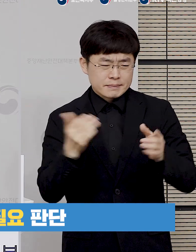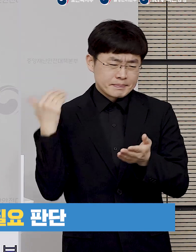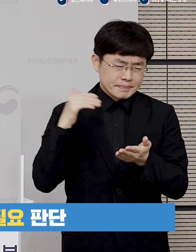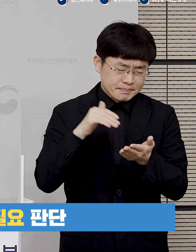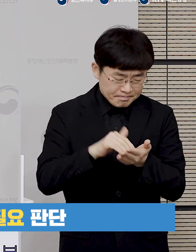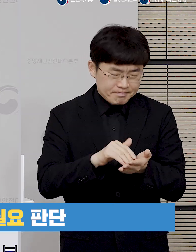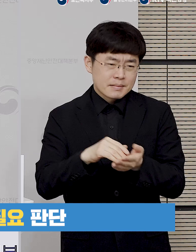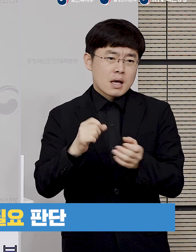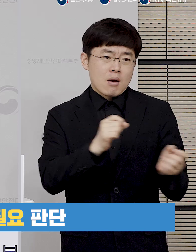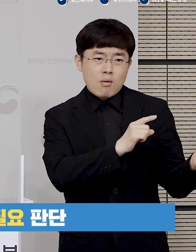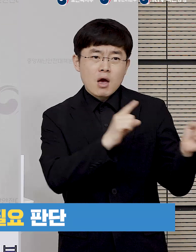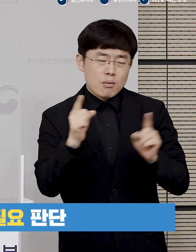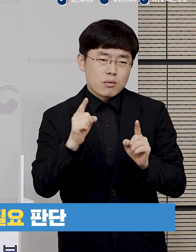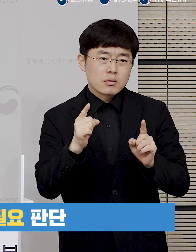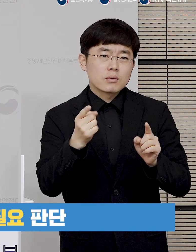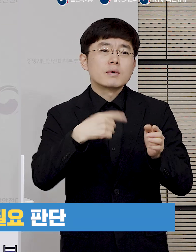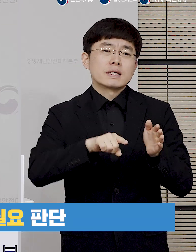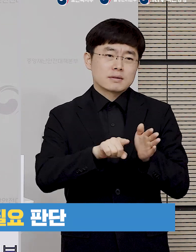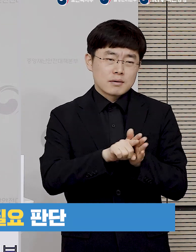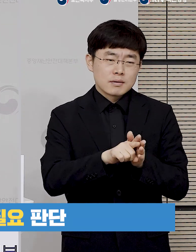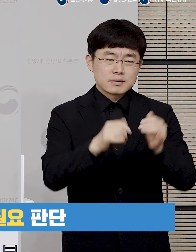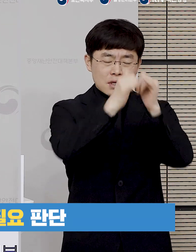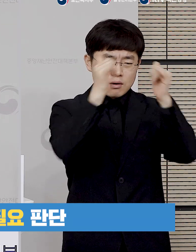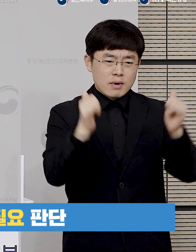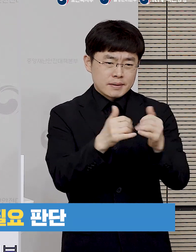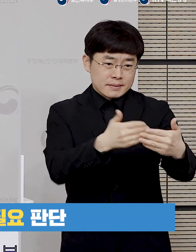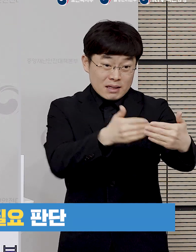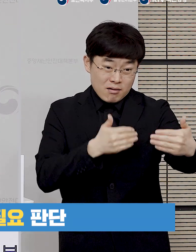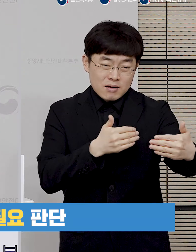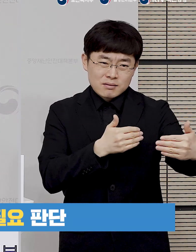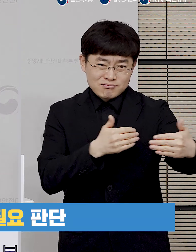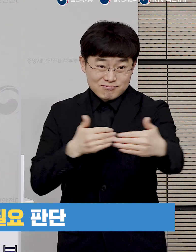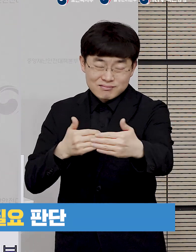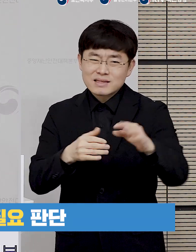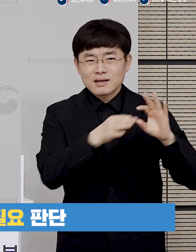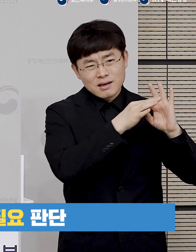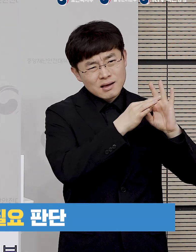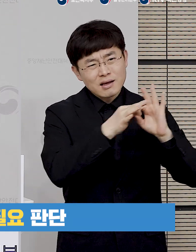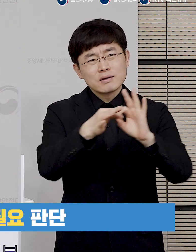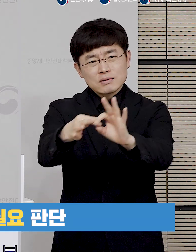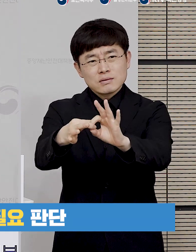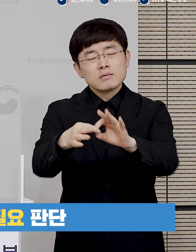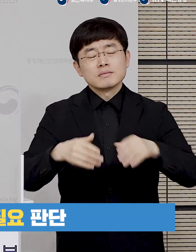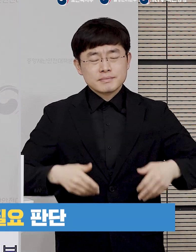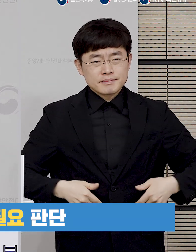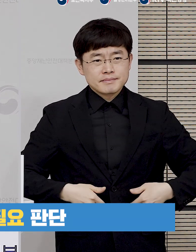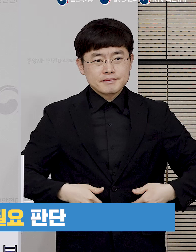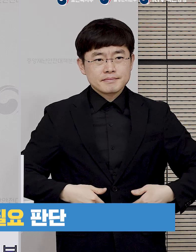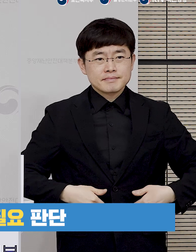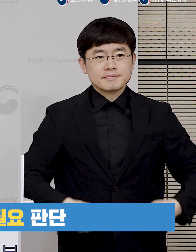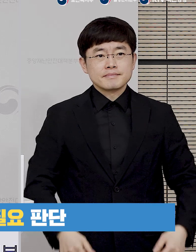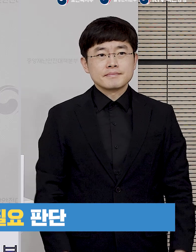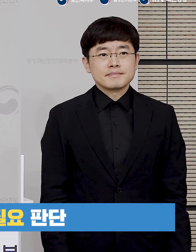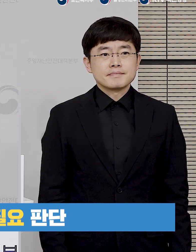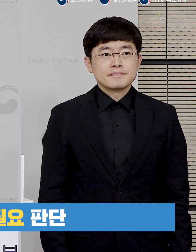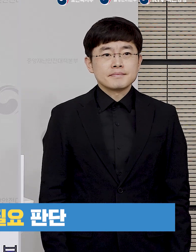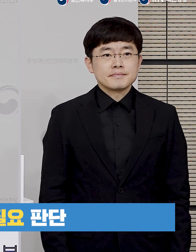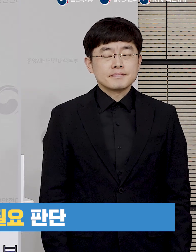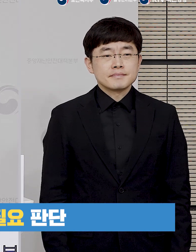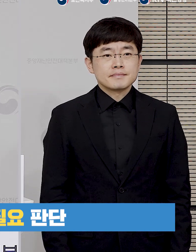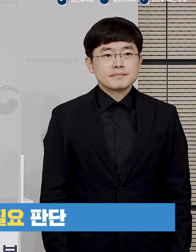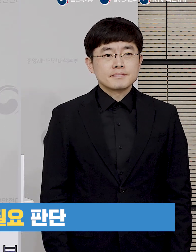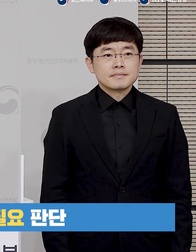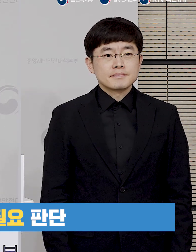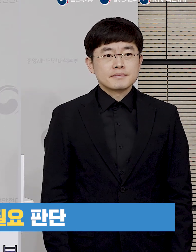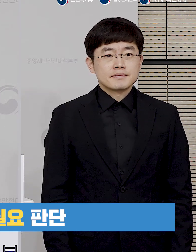되돌아 갈 수 있는 시기를 앞당길 수 있다는 점에서 사회적 거리 두기에 대한 당분간의 지속 가능성은 필요할